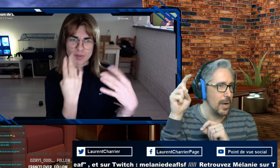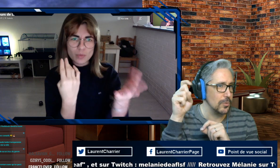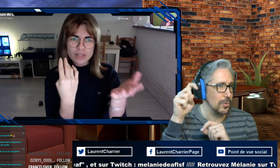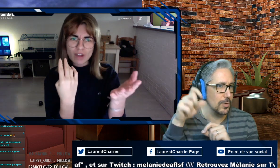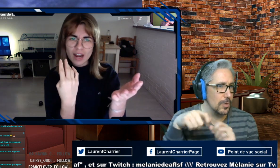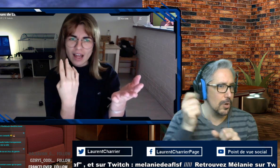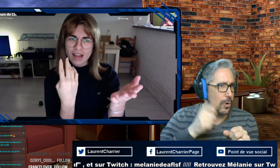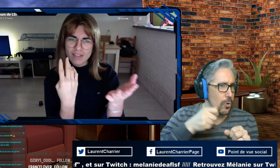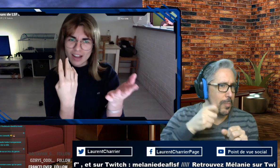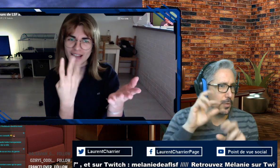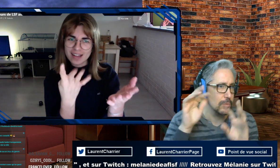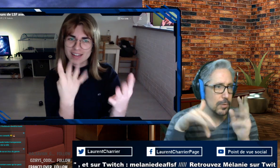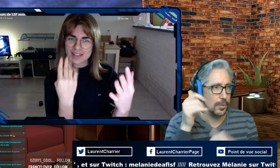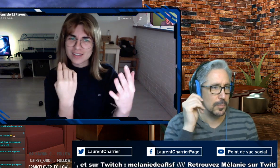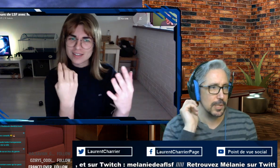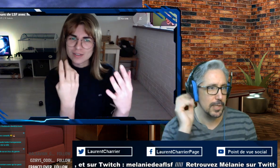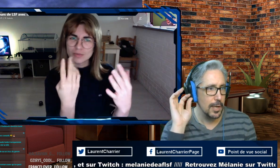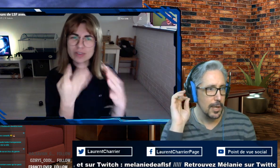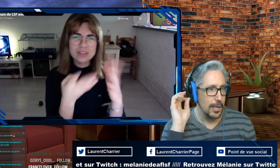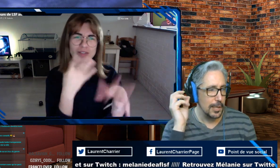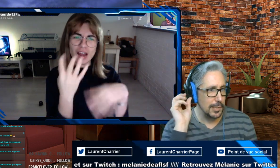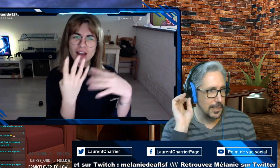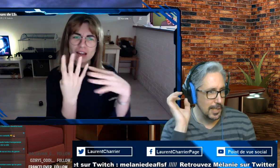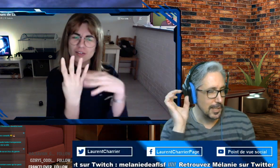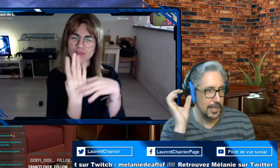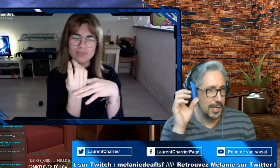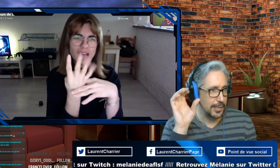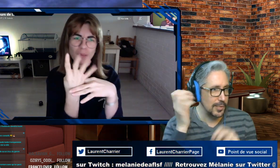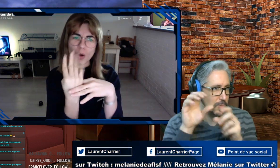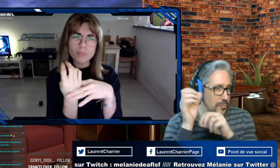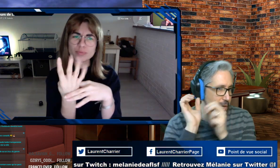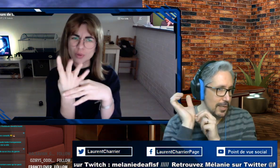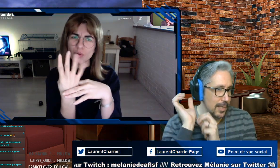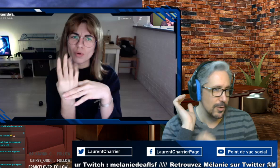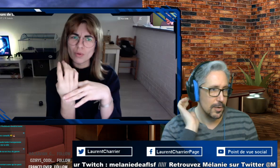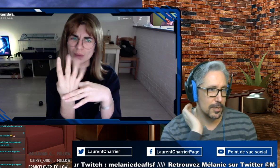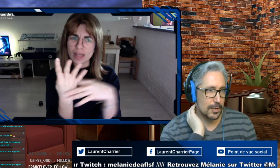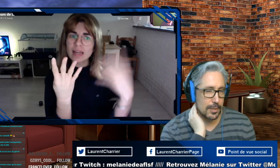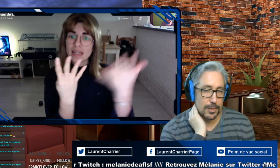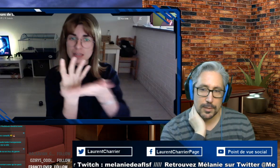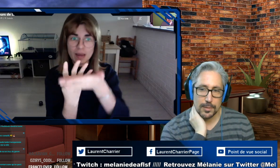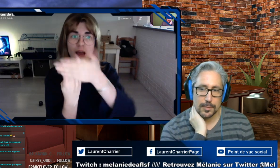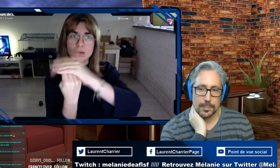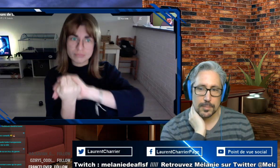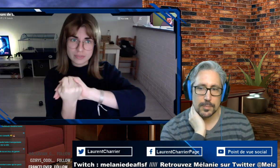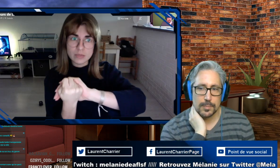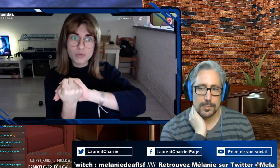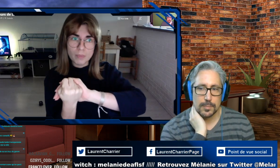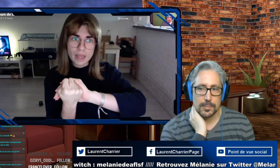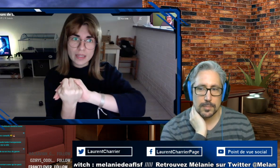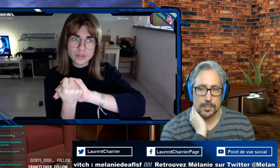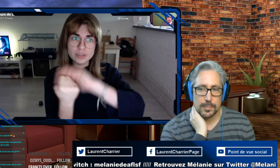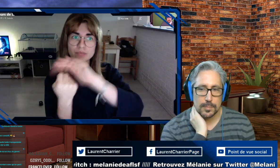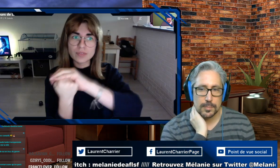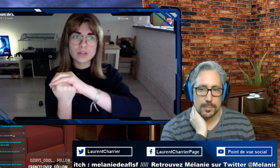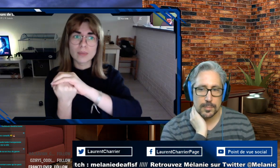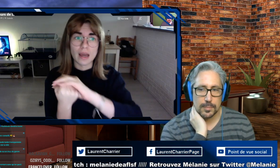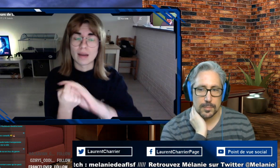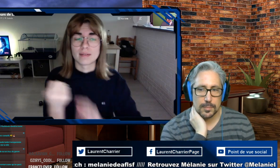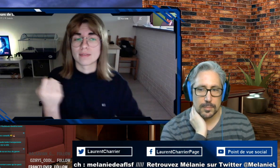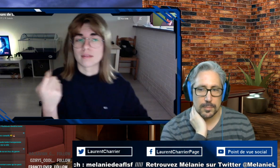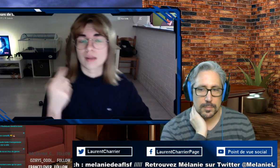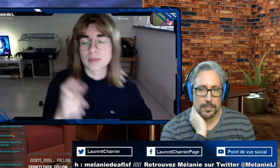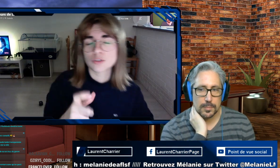scies, Voilà, le marteau, tout comme ça, Oui, il y a bah. des dégâts qui sont faits à l'intérieur. Et bah, t'es coupé, ce qui fait